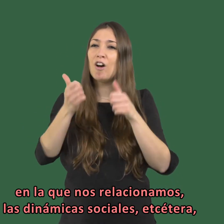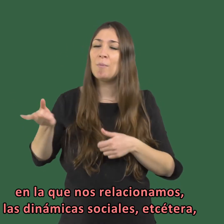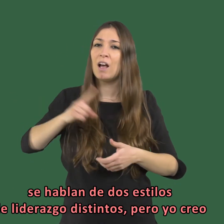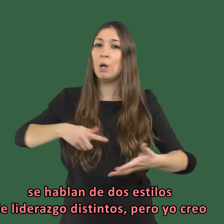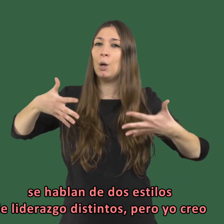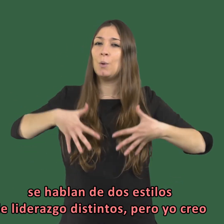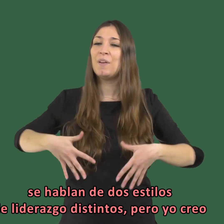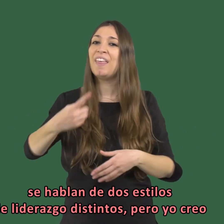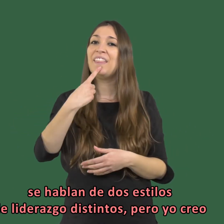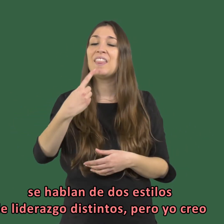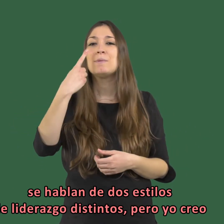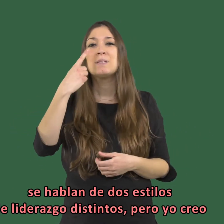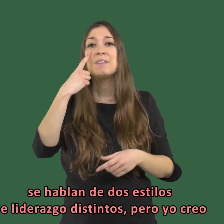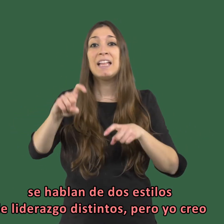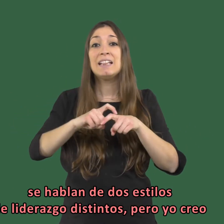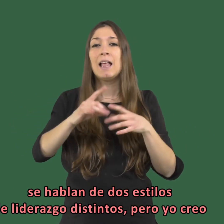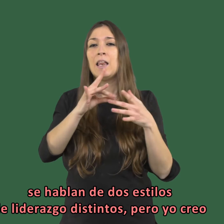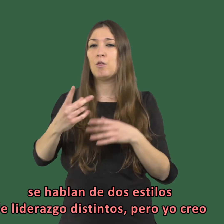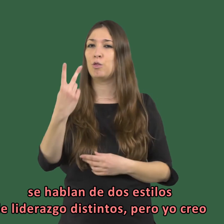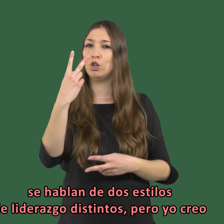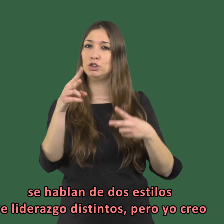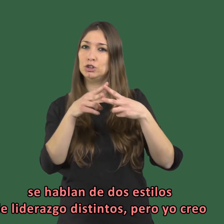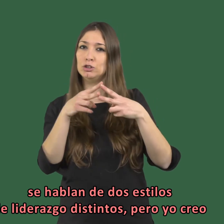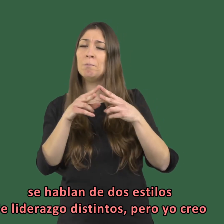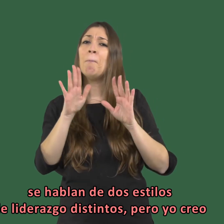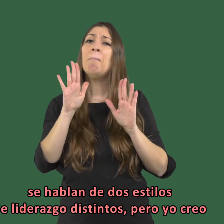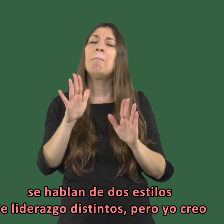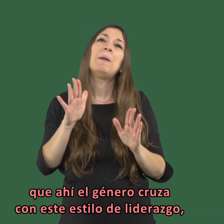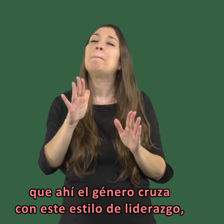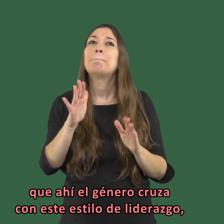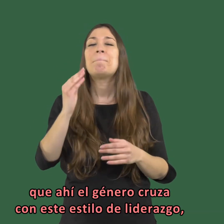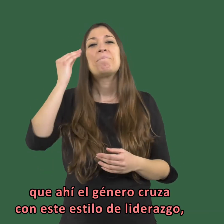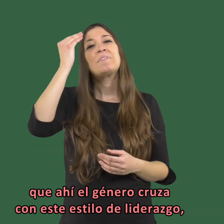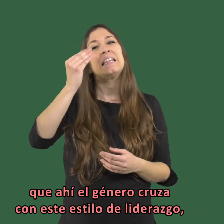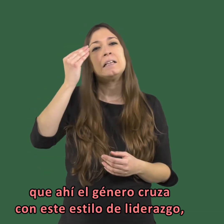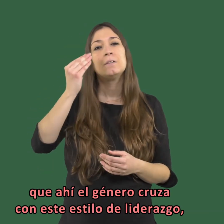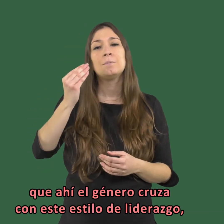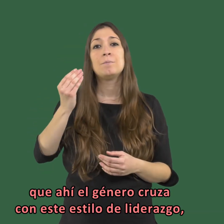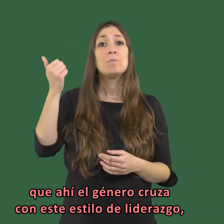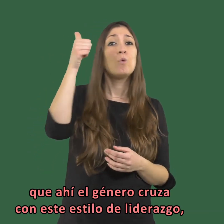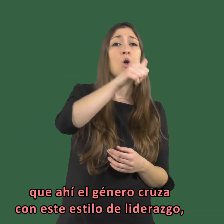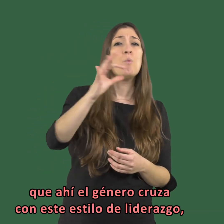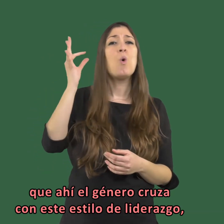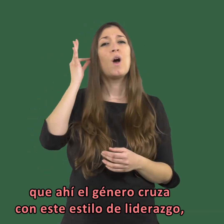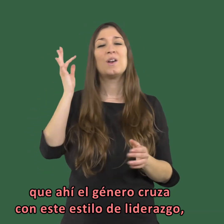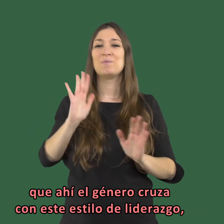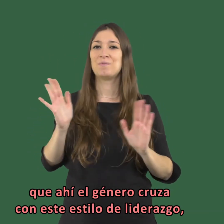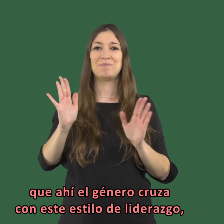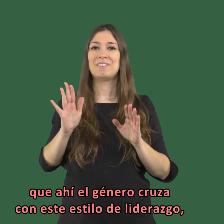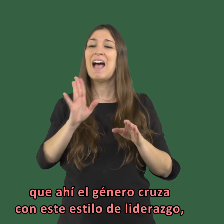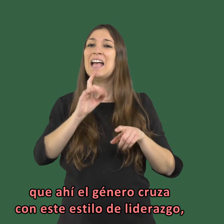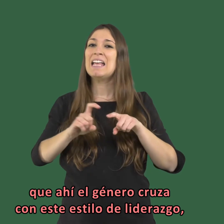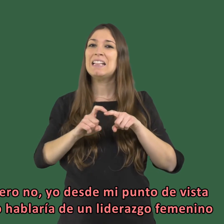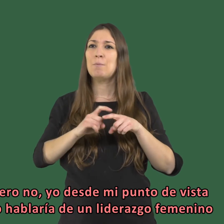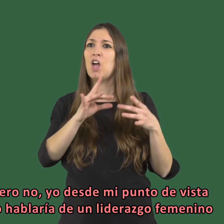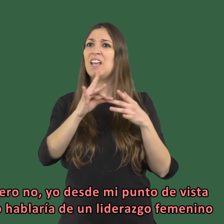etcétera, se hablan de dos estilos de liderazgo distintos, pero no, yo creo que ahí el género cruza con ese estilo